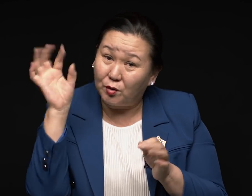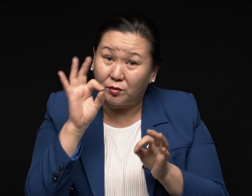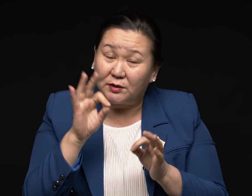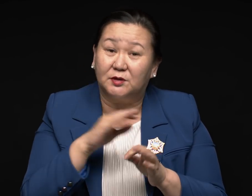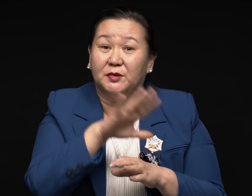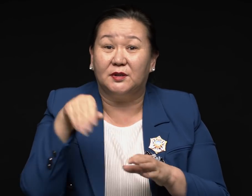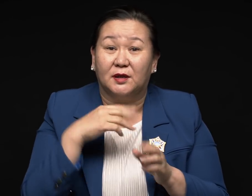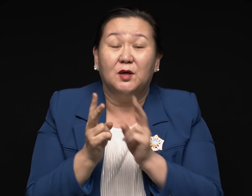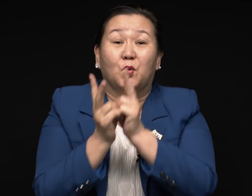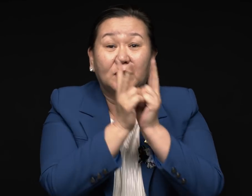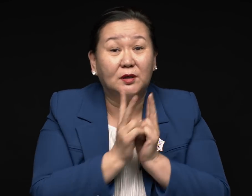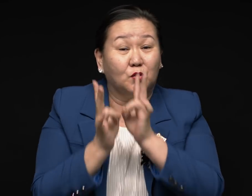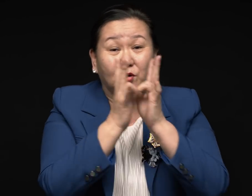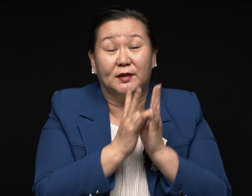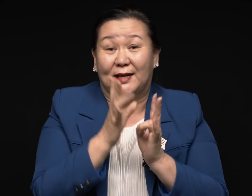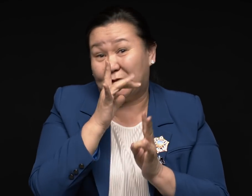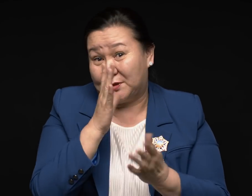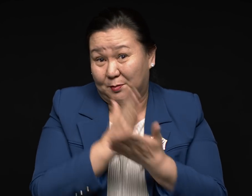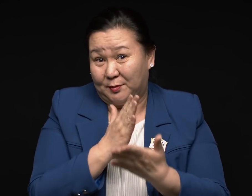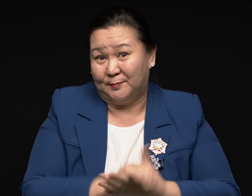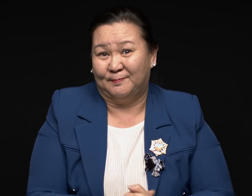бодоогүй тэр чинь бидний үеийнхэл нөхөрлийн нарц байсан.